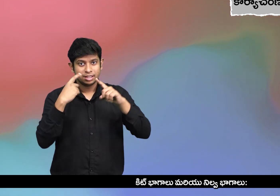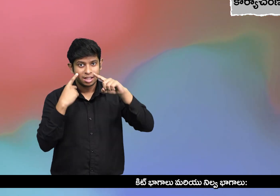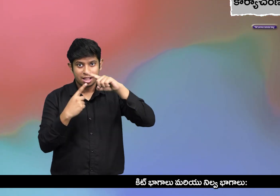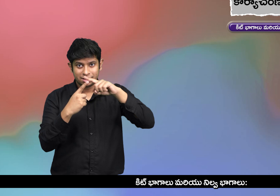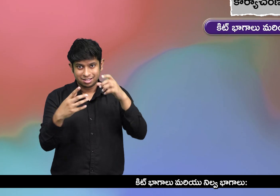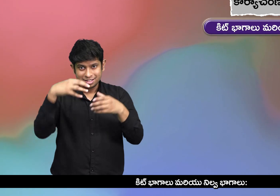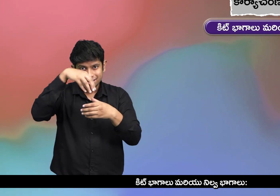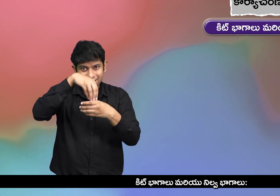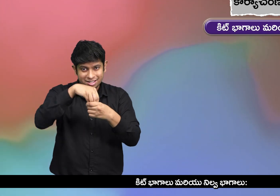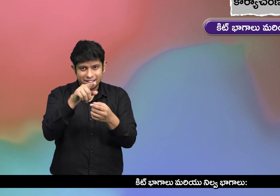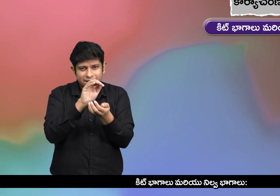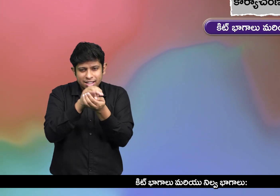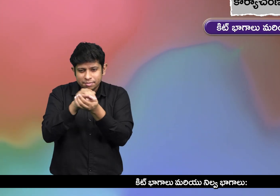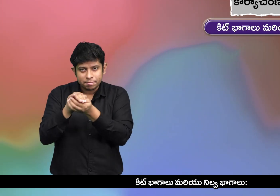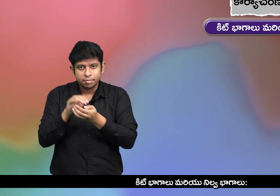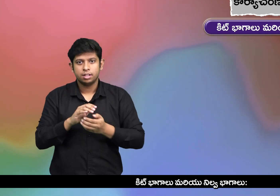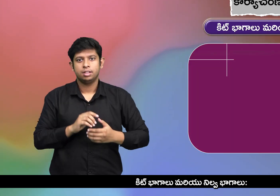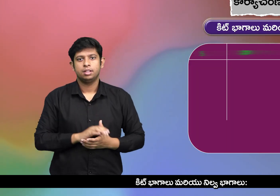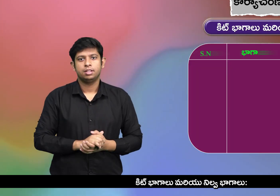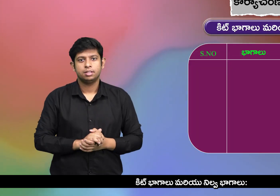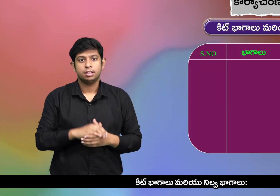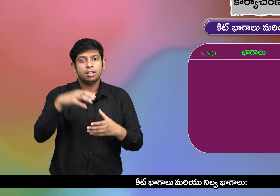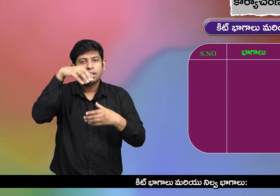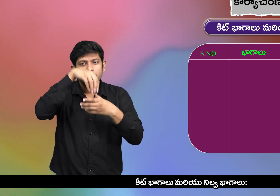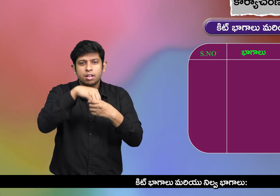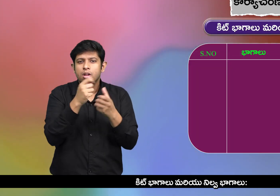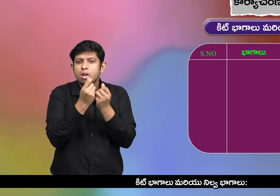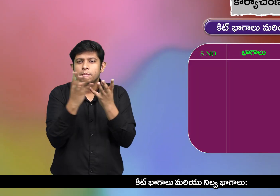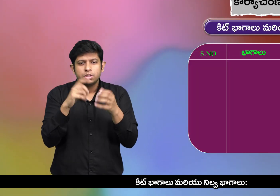కిట్ భాగాలు మరియు నిల్వ భాగాలు.